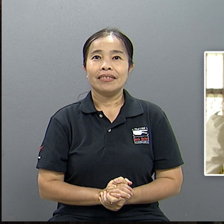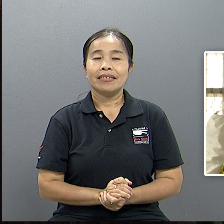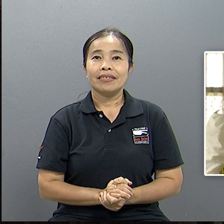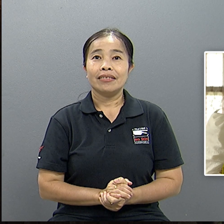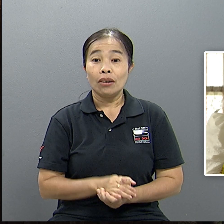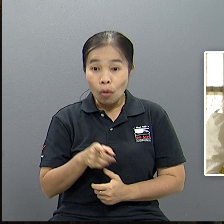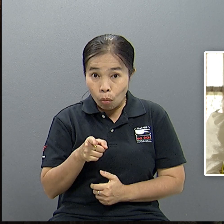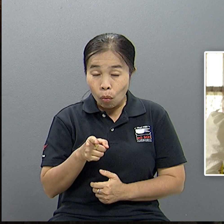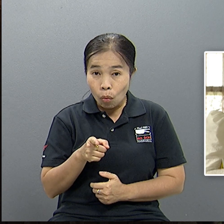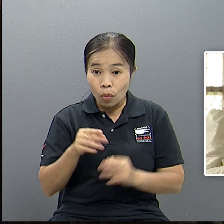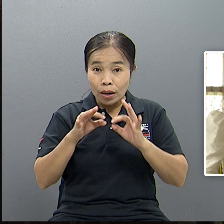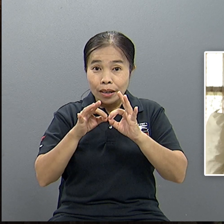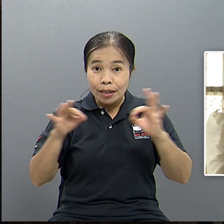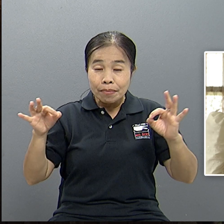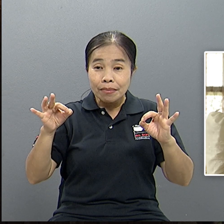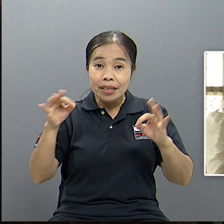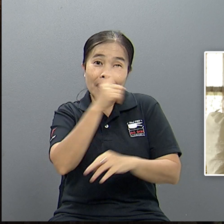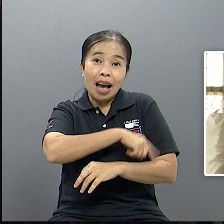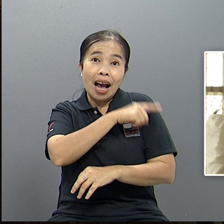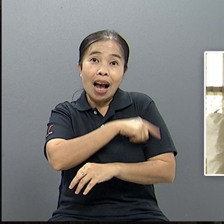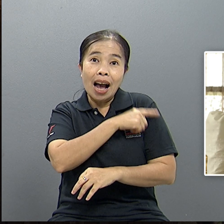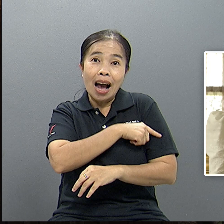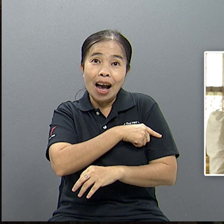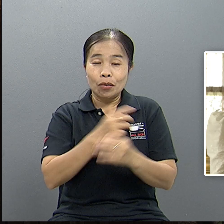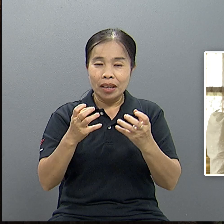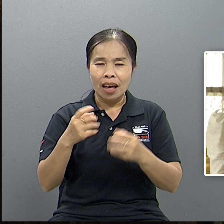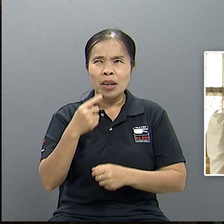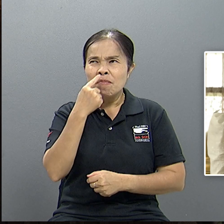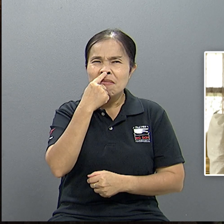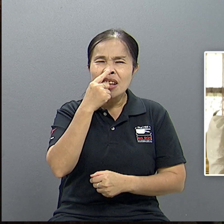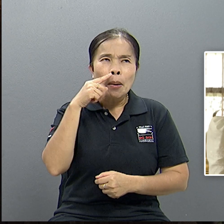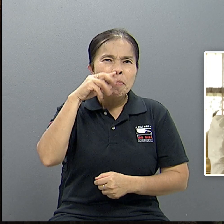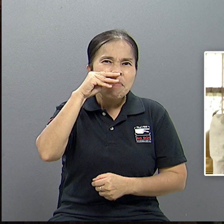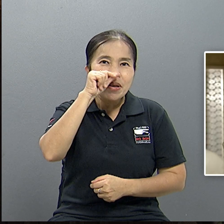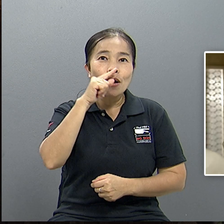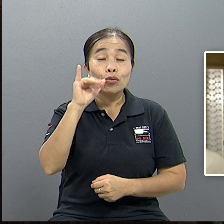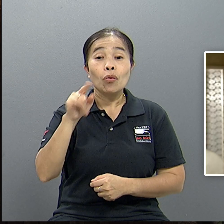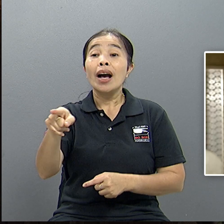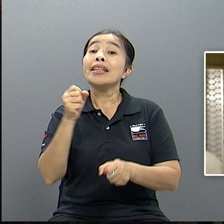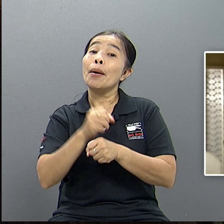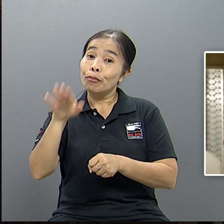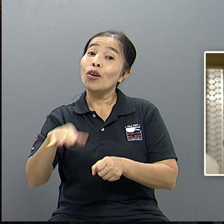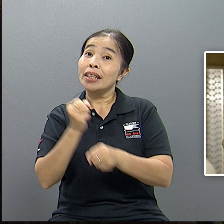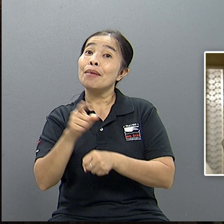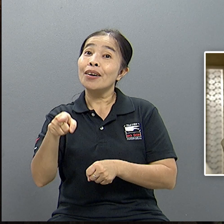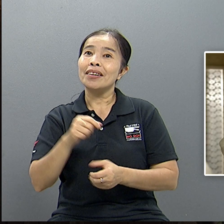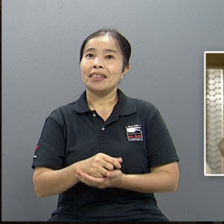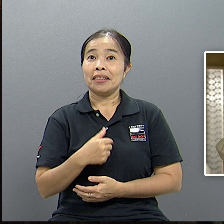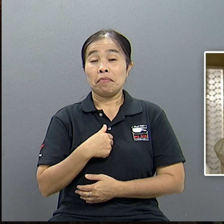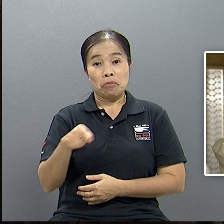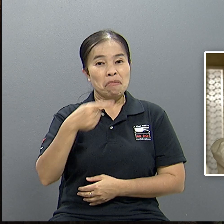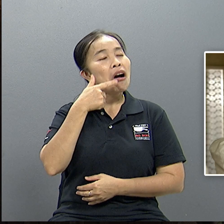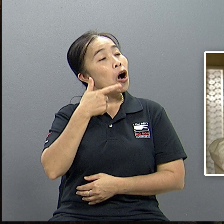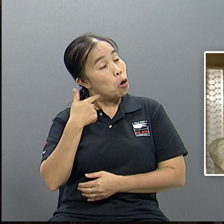มีกรอบมีหน้าล่ะได้กลิ่นส้มซ่าน้องอ่อนทำหรื ออร่อยมากด้ว